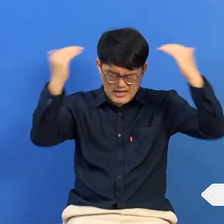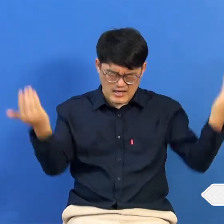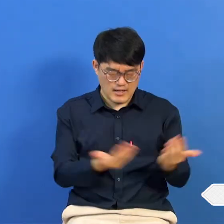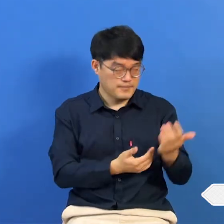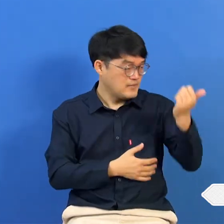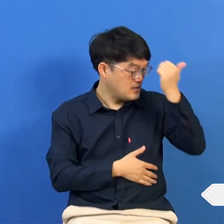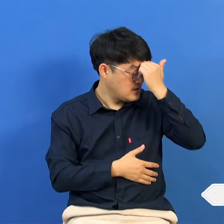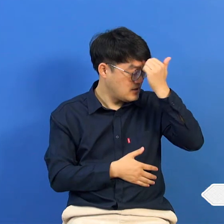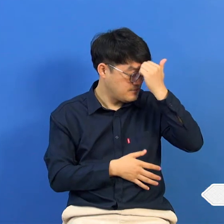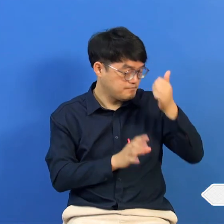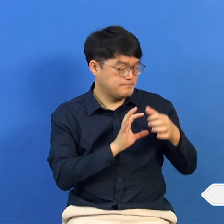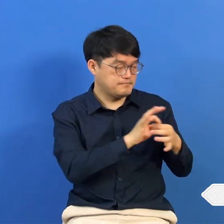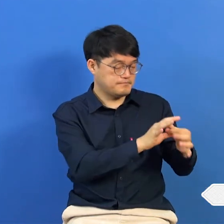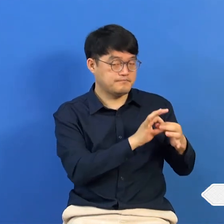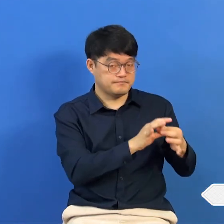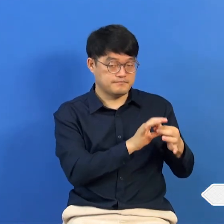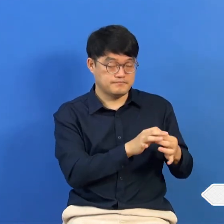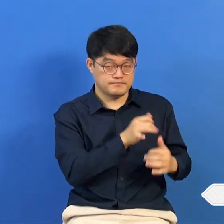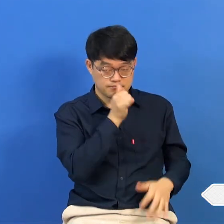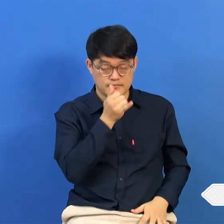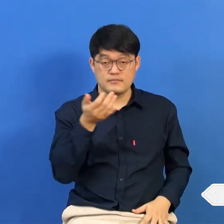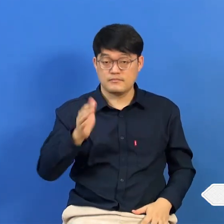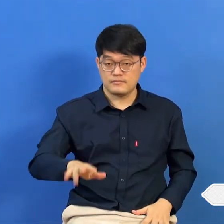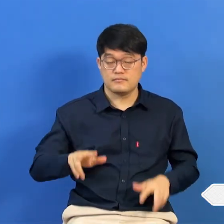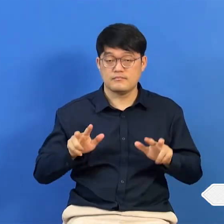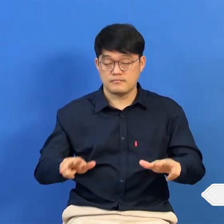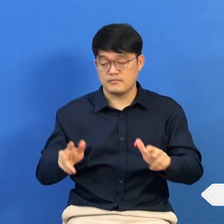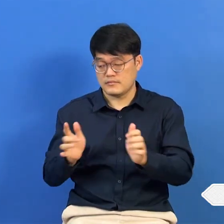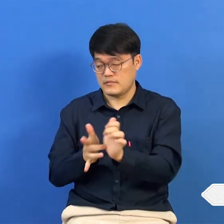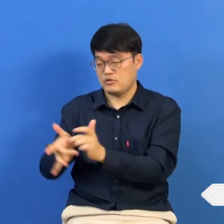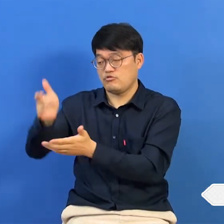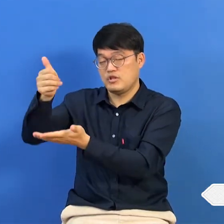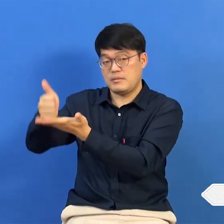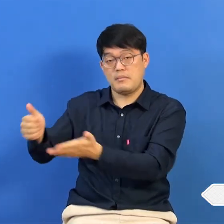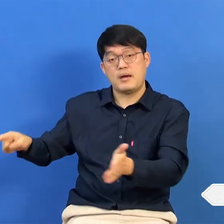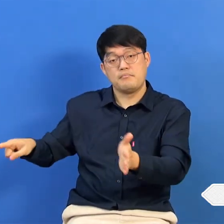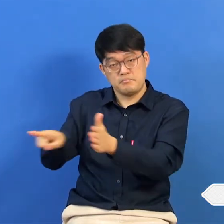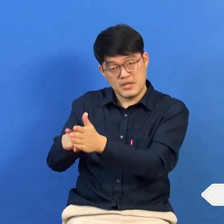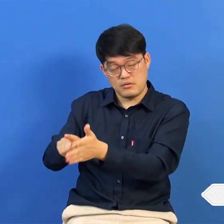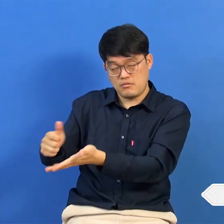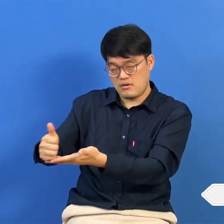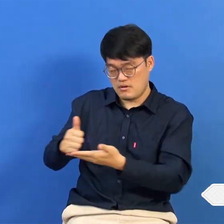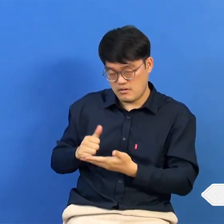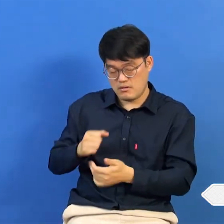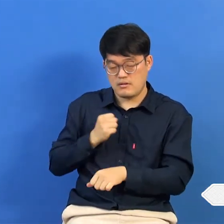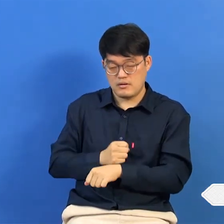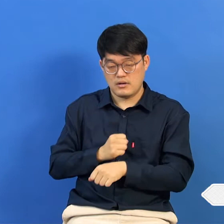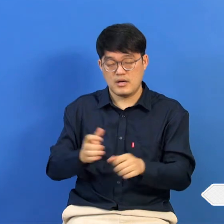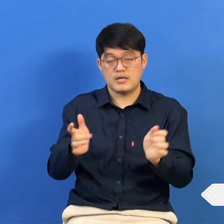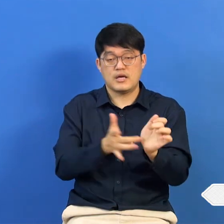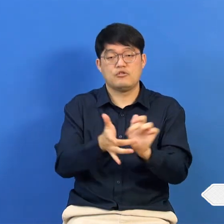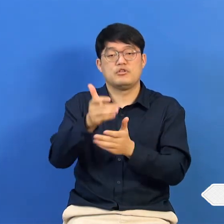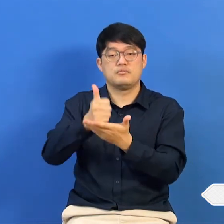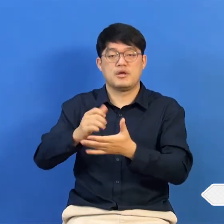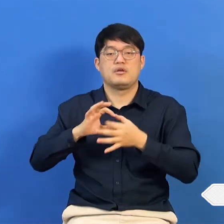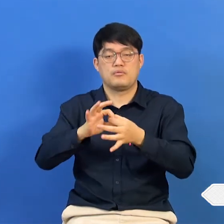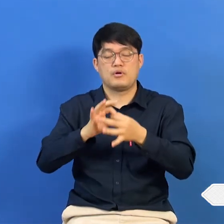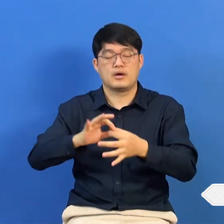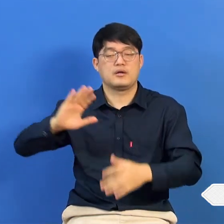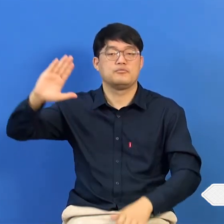있었습니다. 그런데 이제 예수 믿고 예수님을 영접함으로 말미암아 이제 예수님에게 속하게